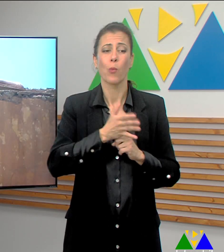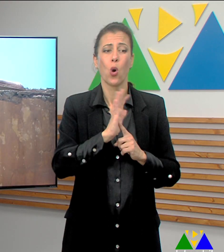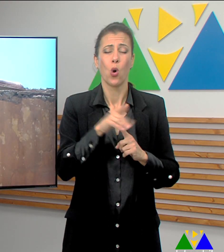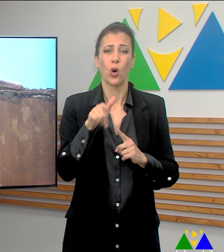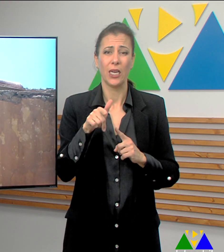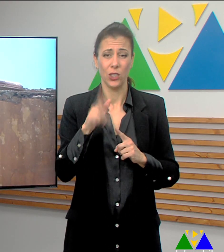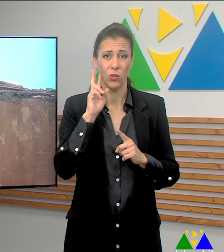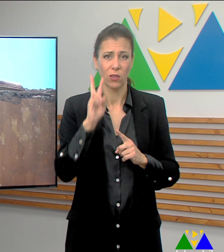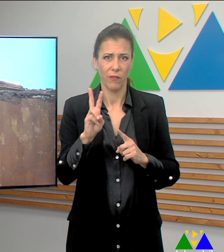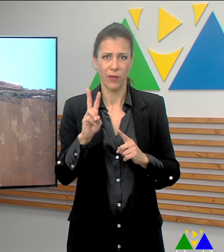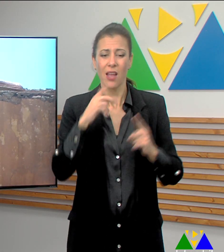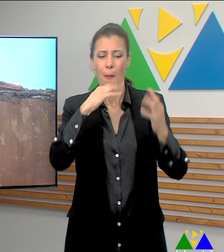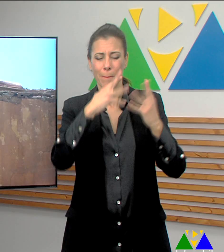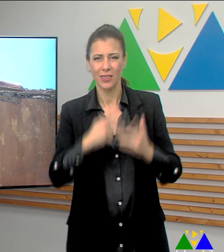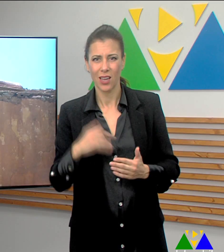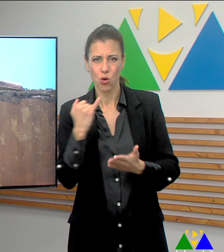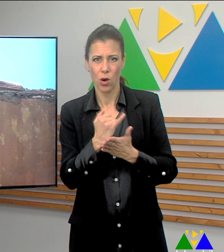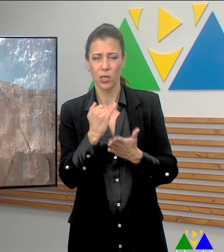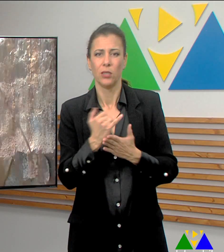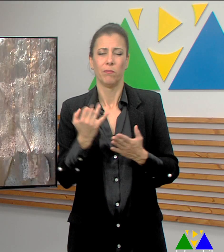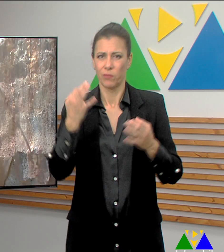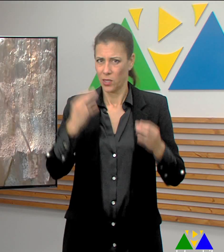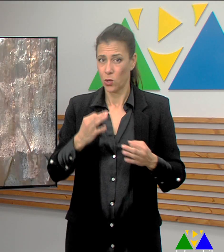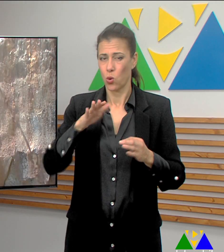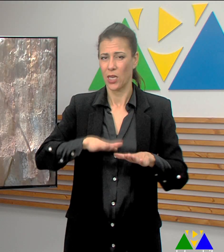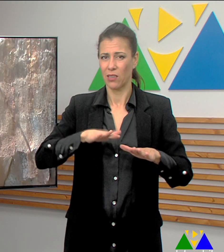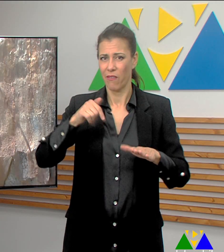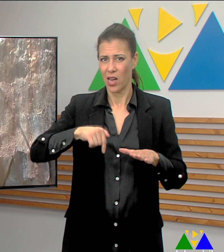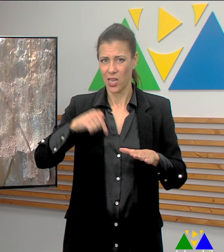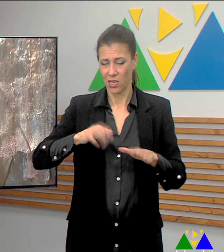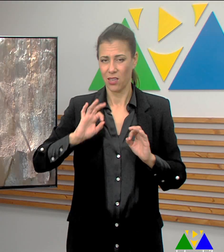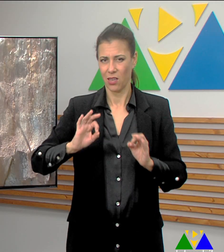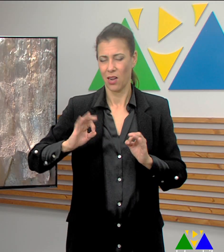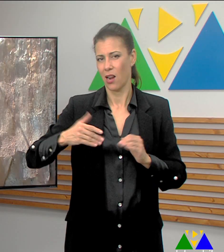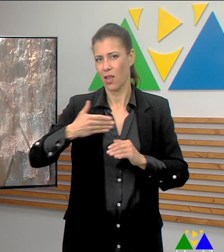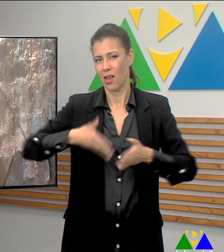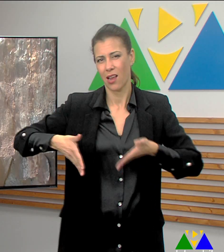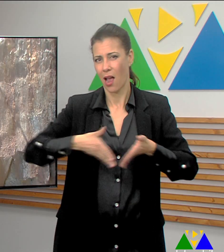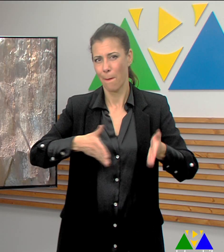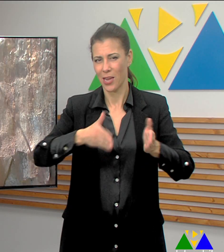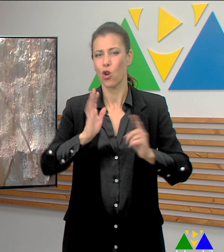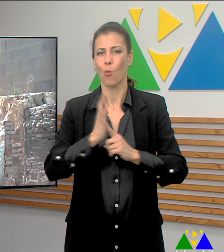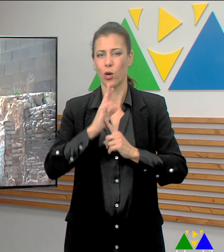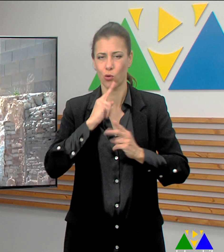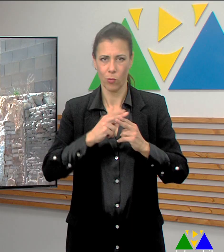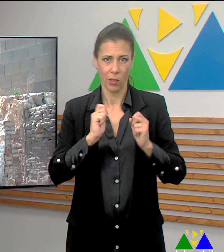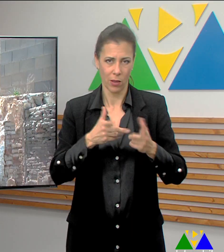que aparece en los inventarios sería el que estaba aquí en este Camino de los Molinos, ¿no?, en lo que llamamos hoy Camino de los Molinos.